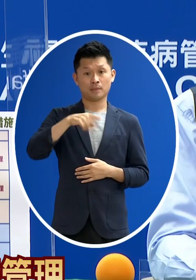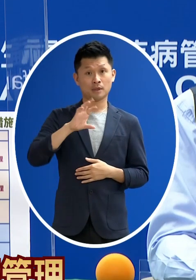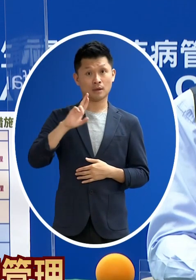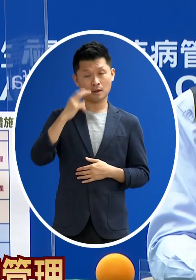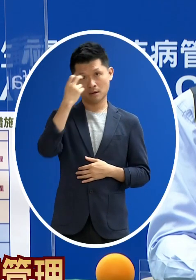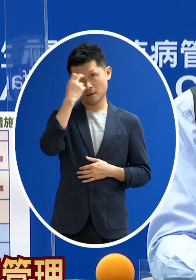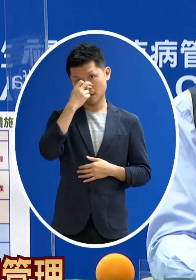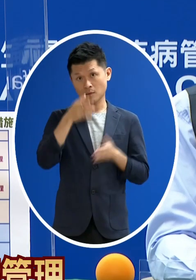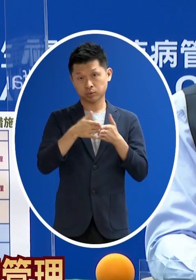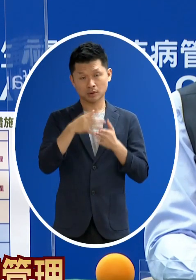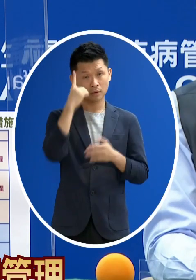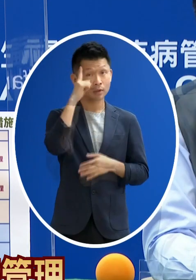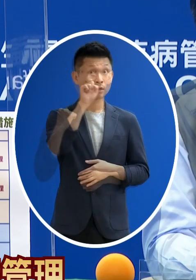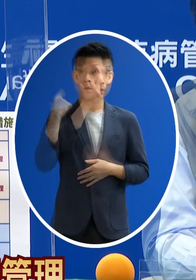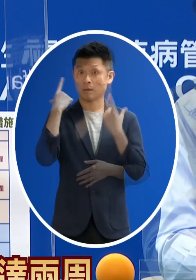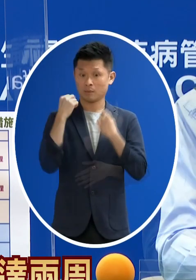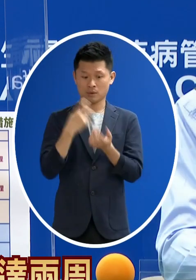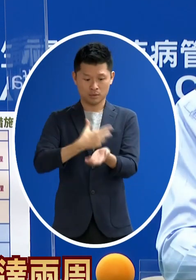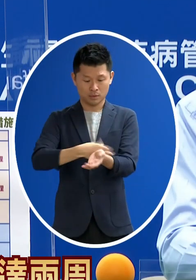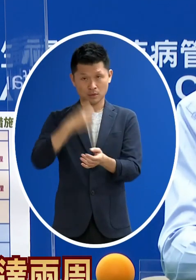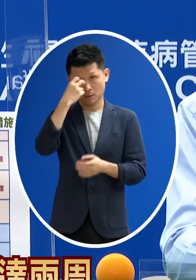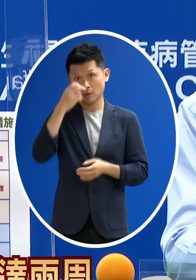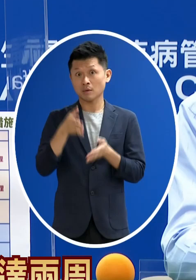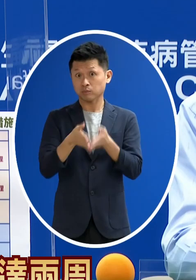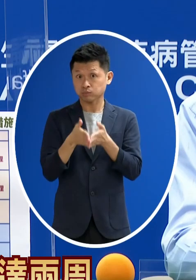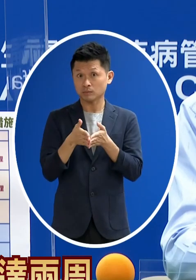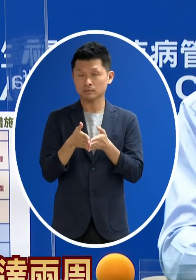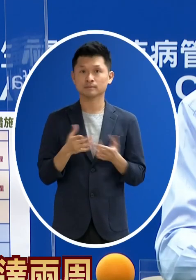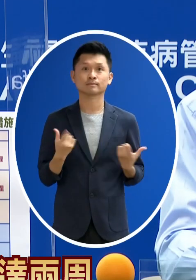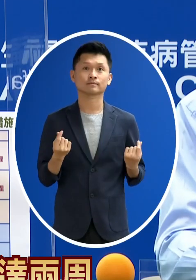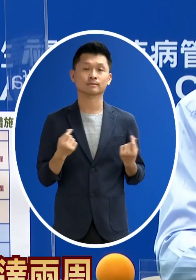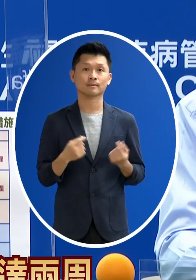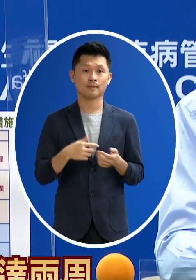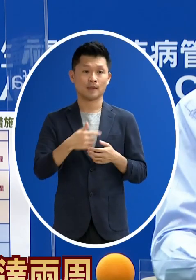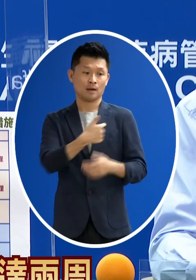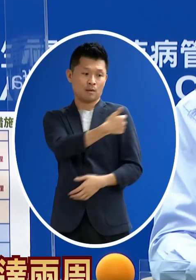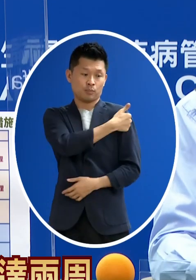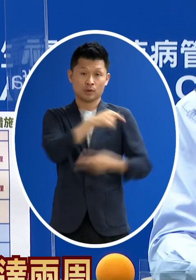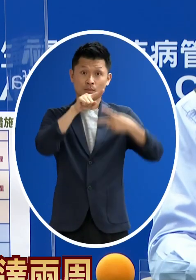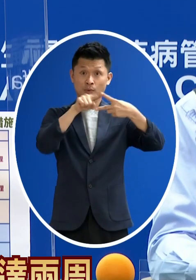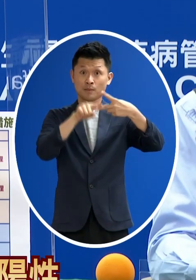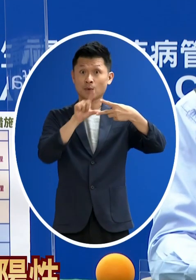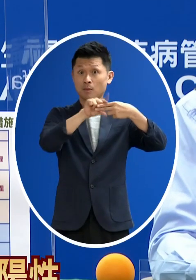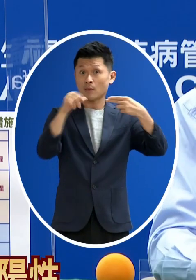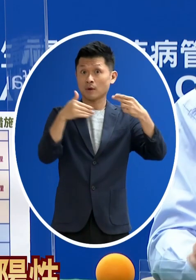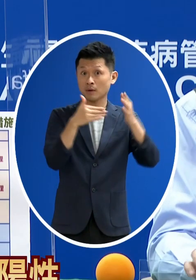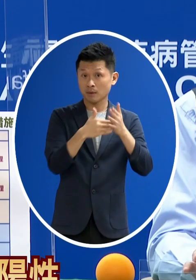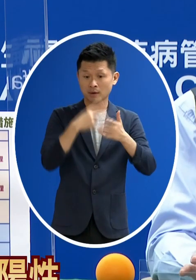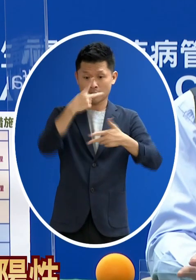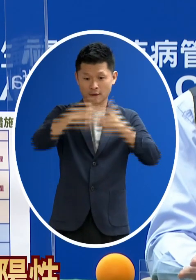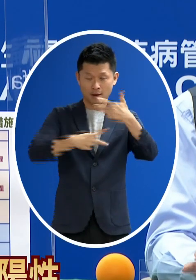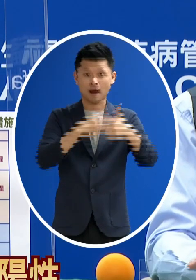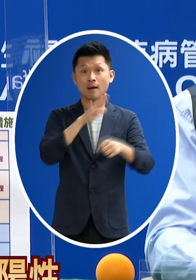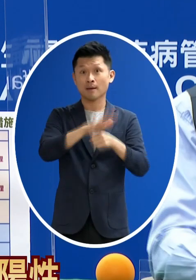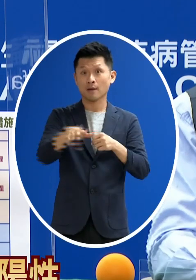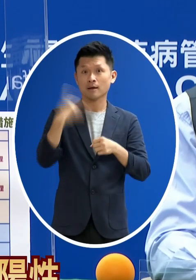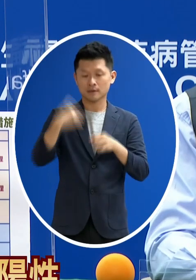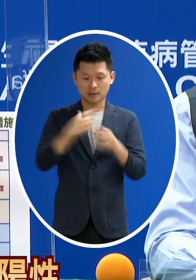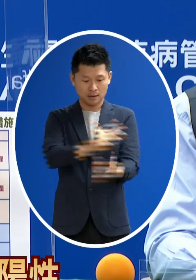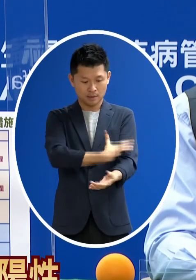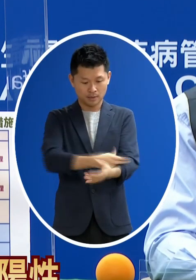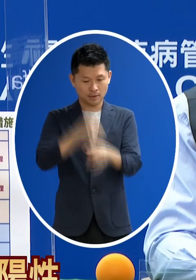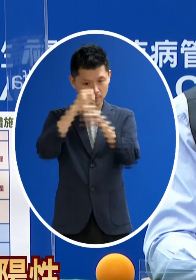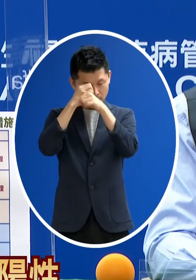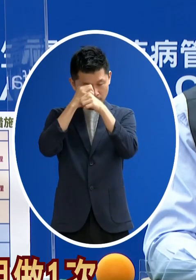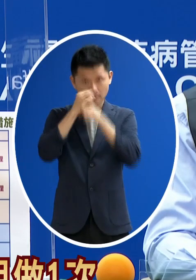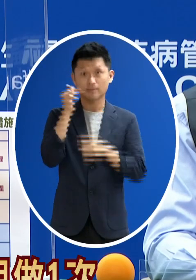那11天的自主健康管理，那完整接种2剂疫苗达2周，且抗体检测为